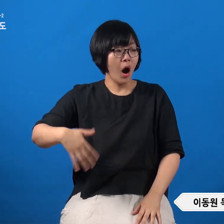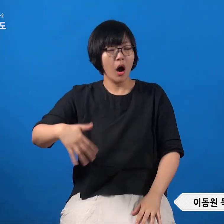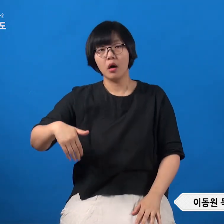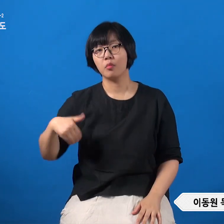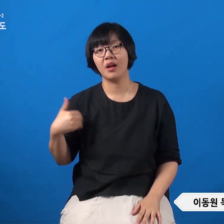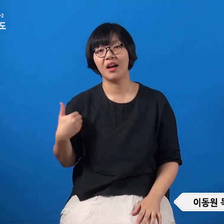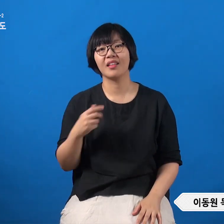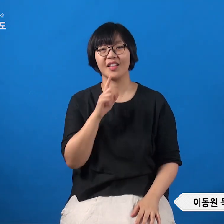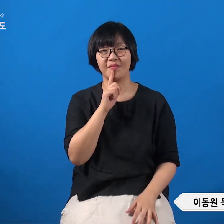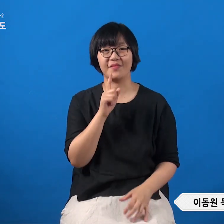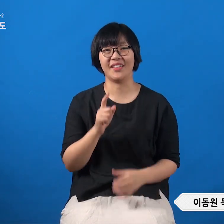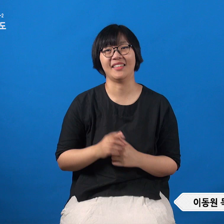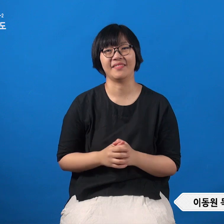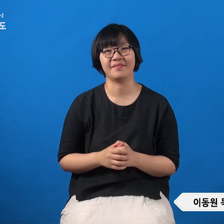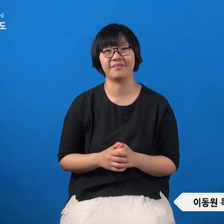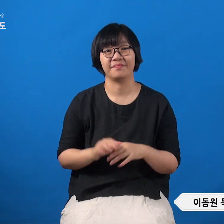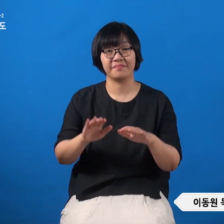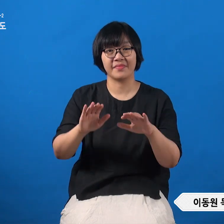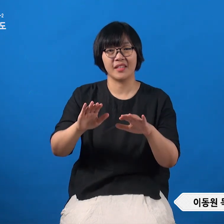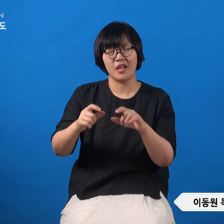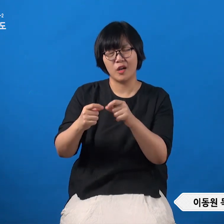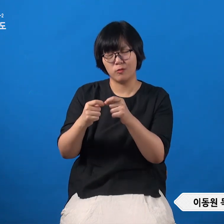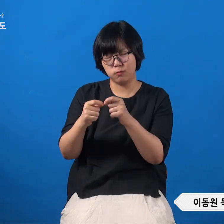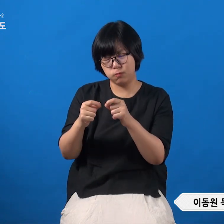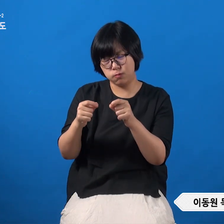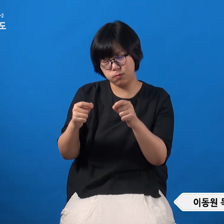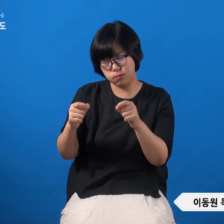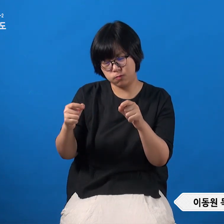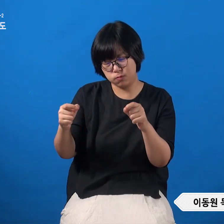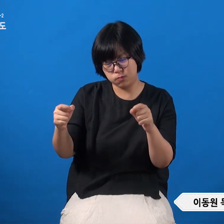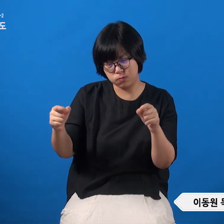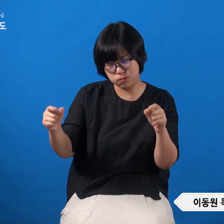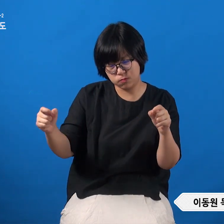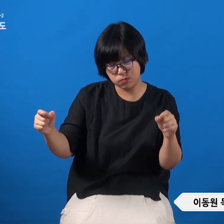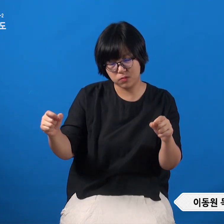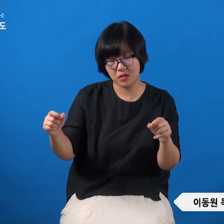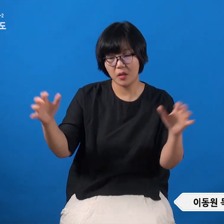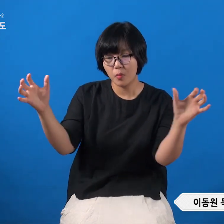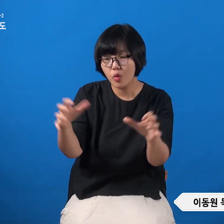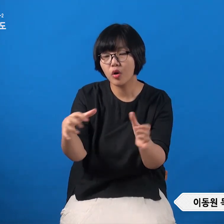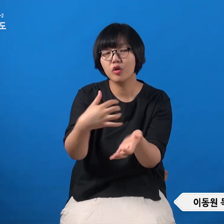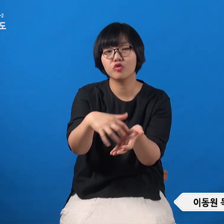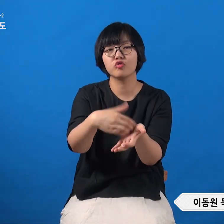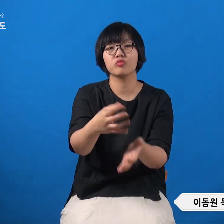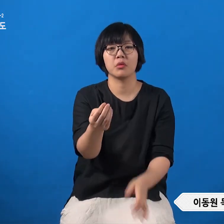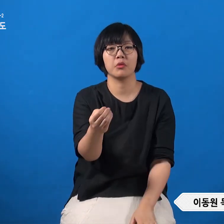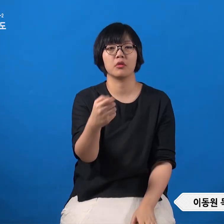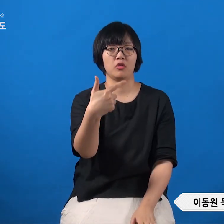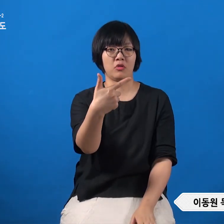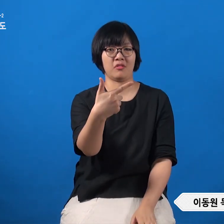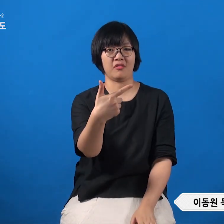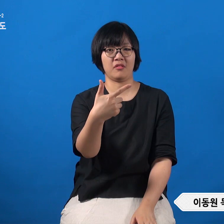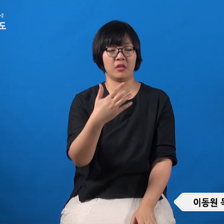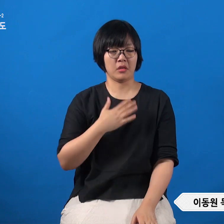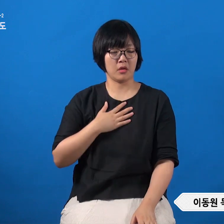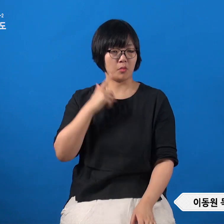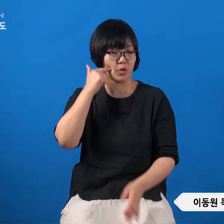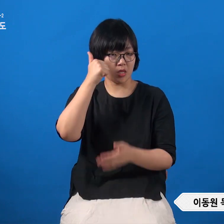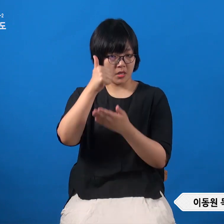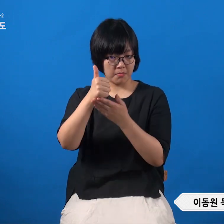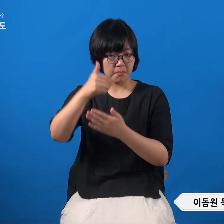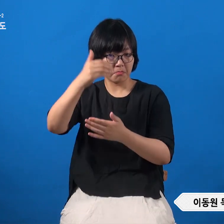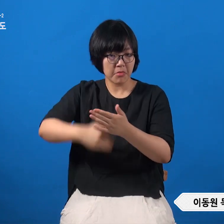합니다. 한때, 아니 오랫동안 이 기도회는 6명이 모였다고 했어요. 피로 목사님과 5명의 성도들이 함께